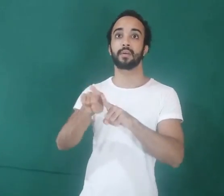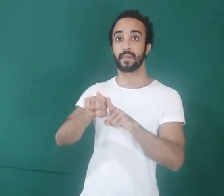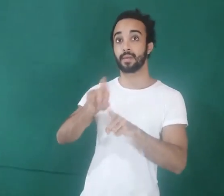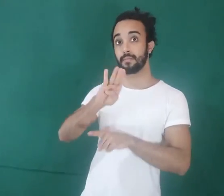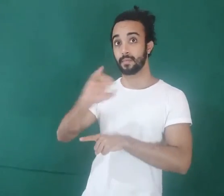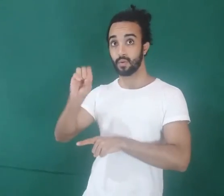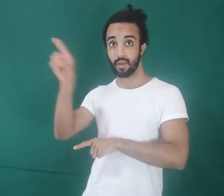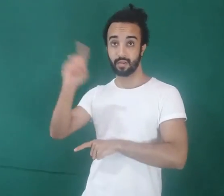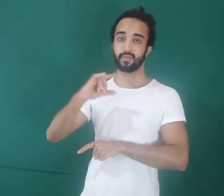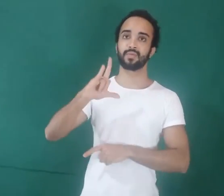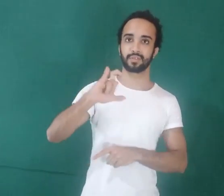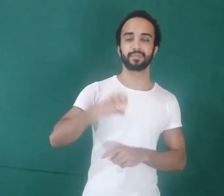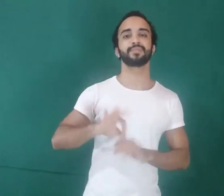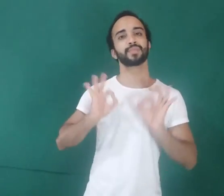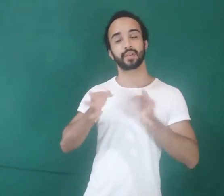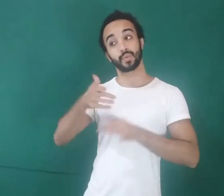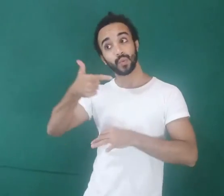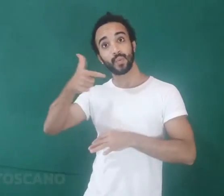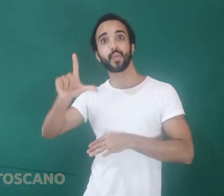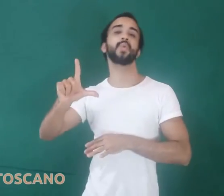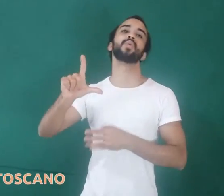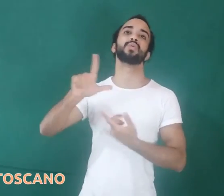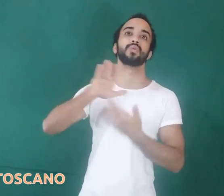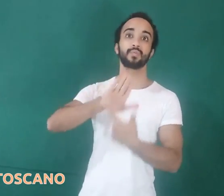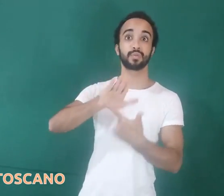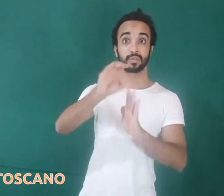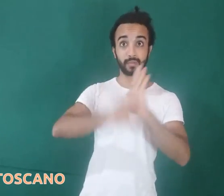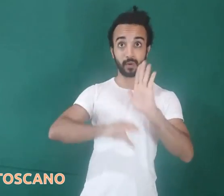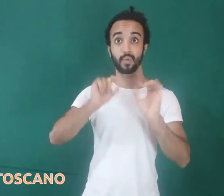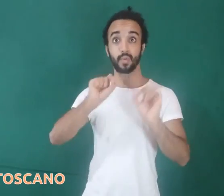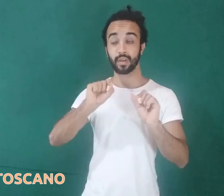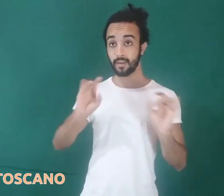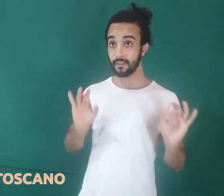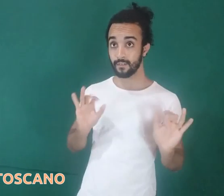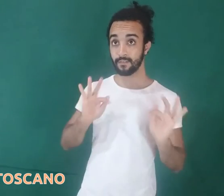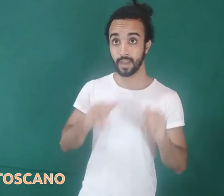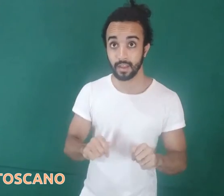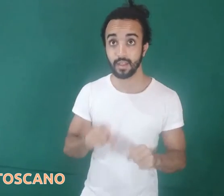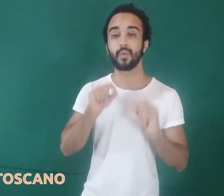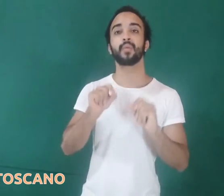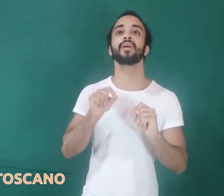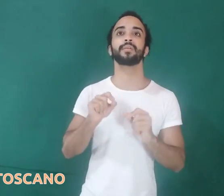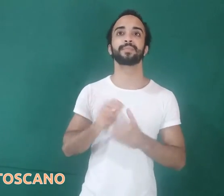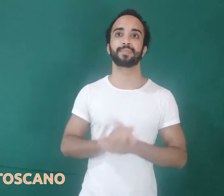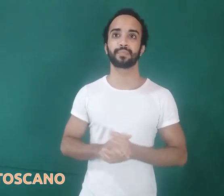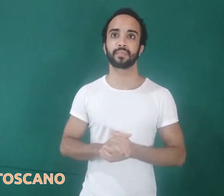Instagram. Isso, e no próximo episódio do Bote Salva-Vidas a gente vai encerrar essa temporada de resgate e